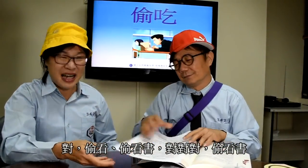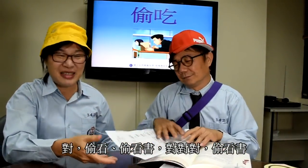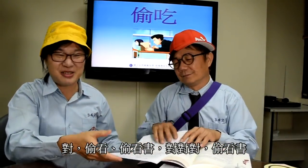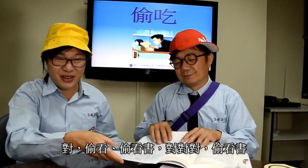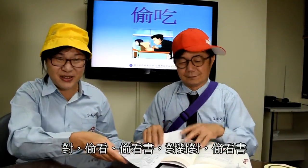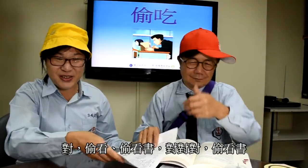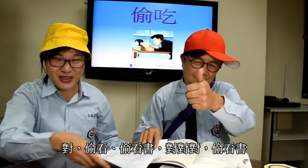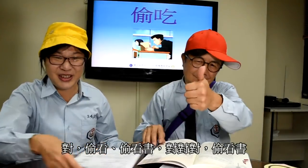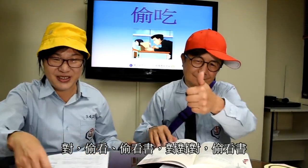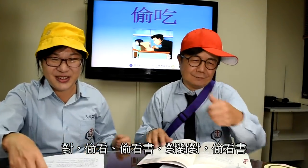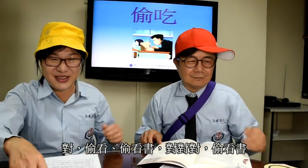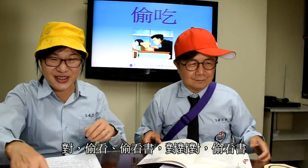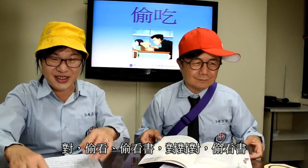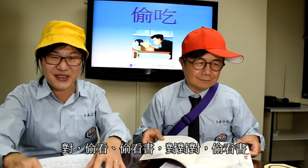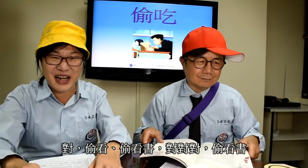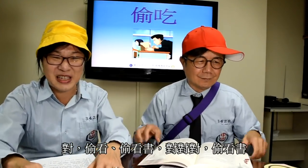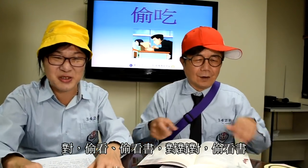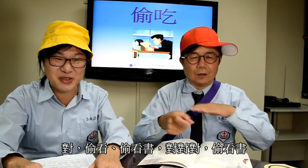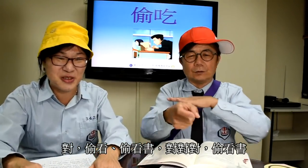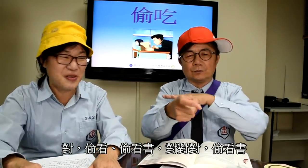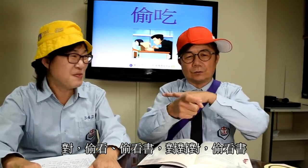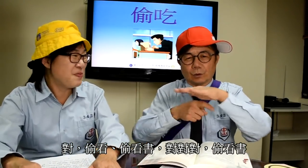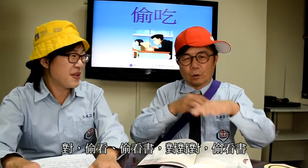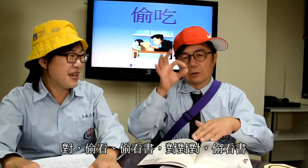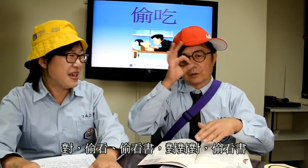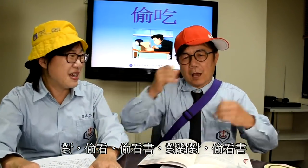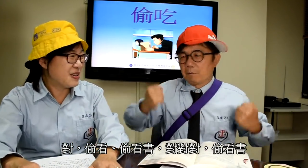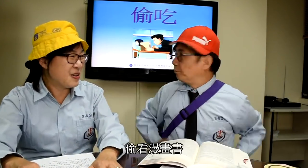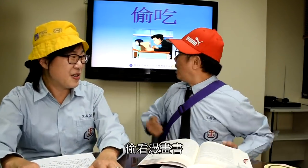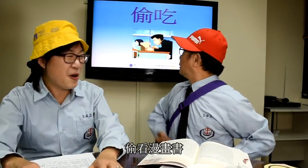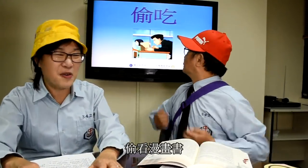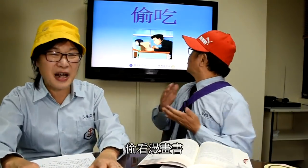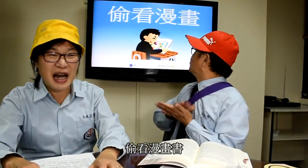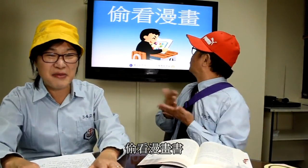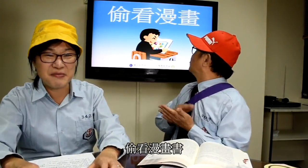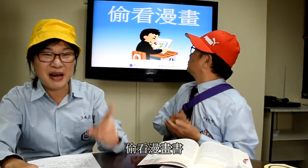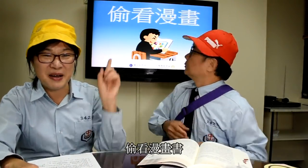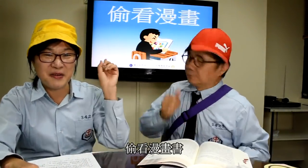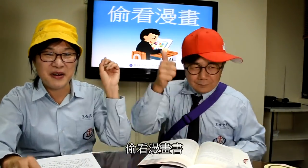偷看书，对，偷看书，偷看漫画书。